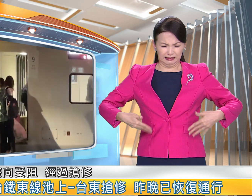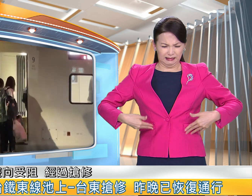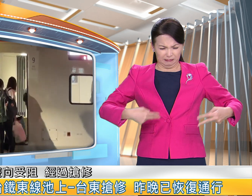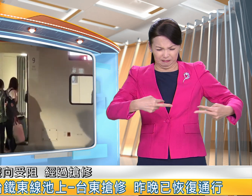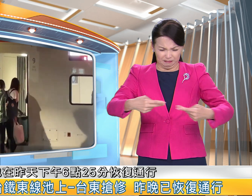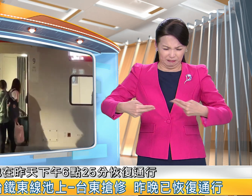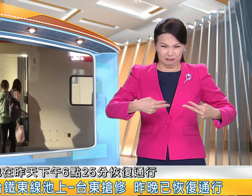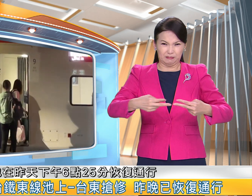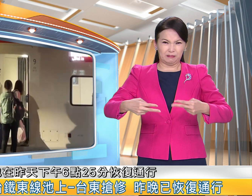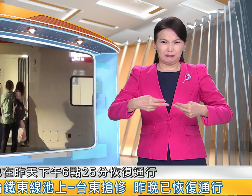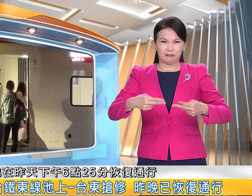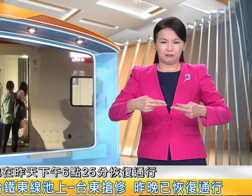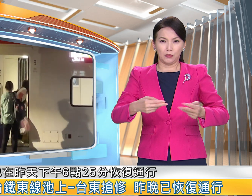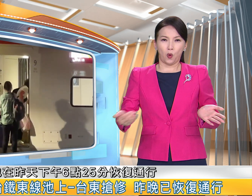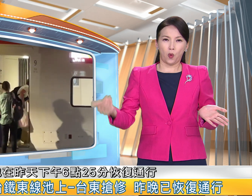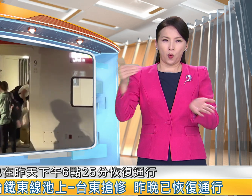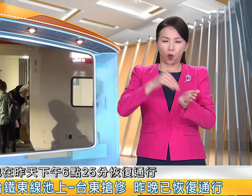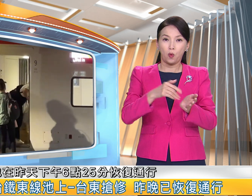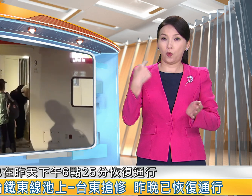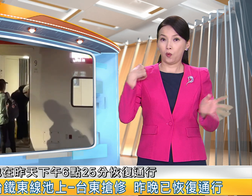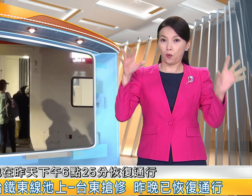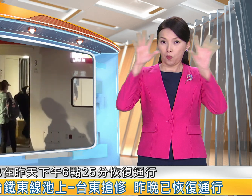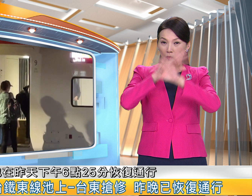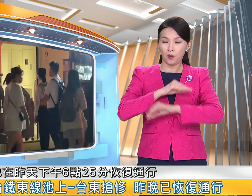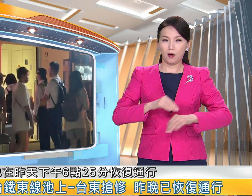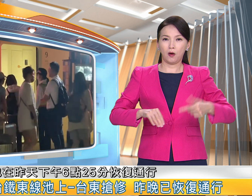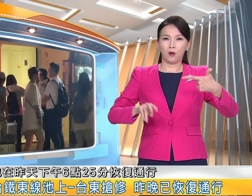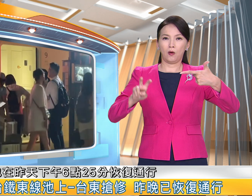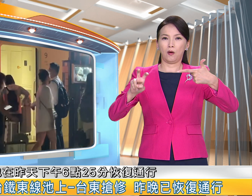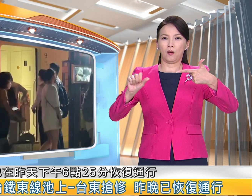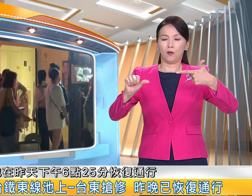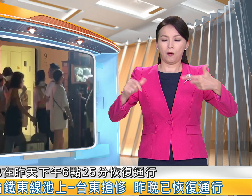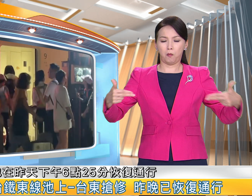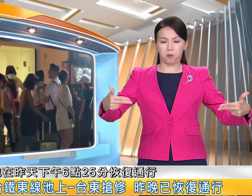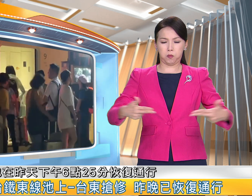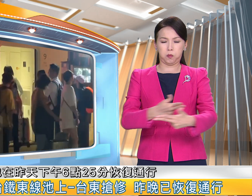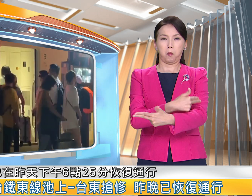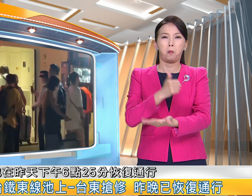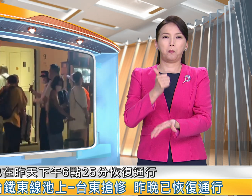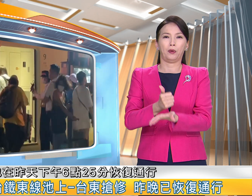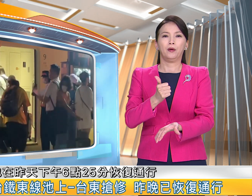在昨天下午6:25恢复通行。